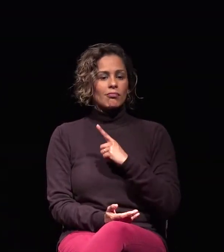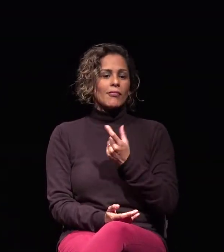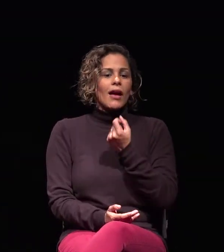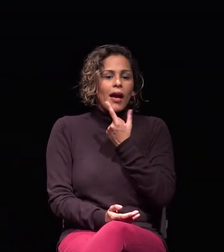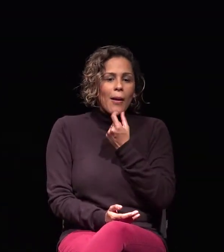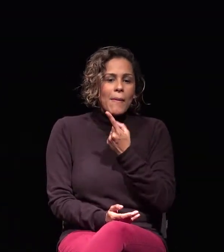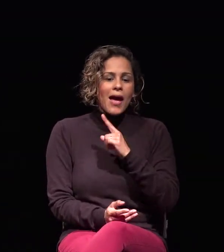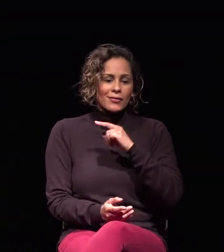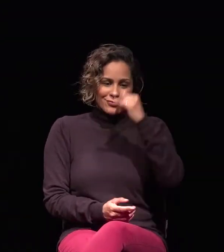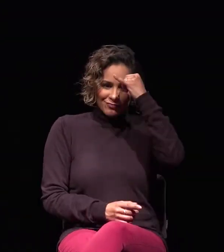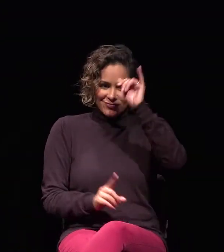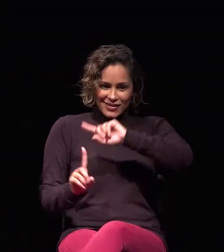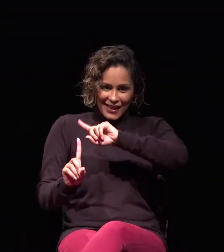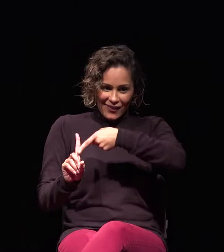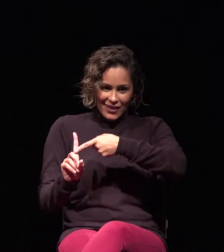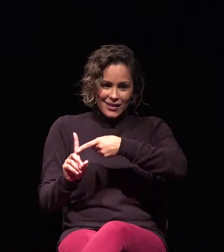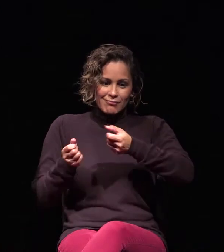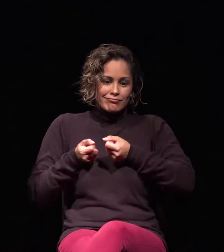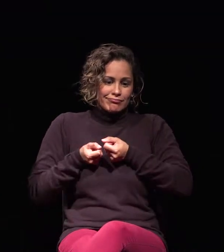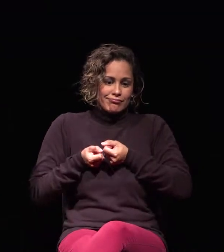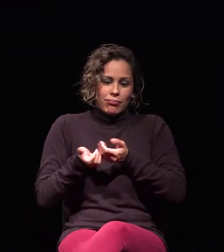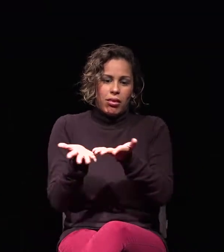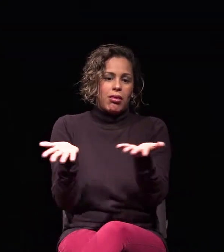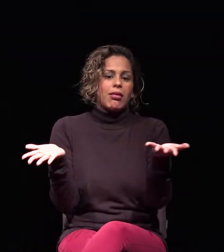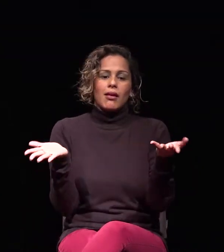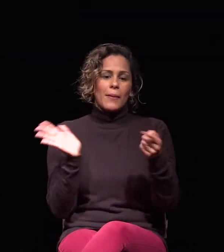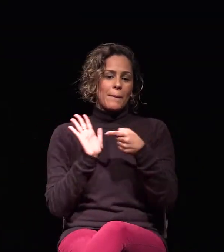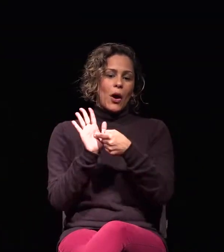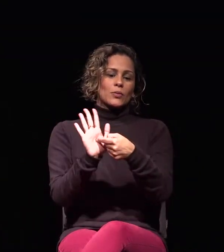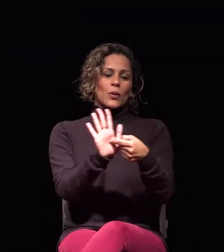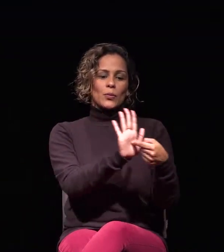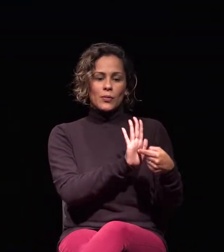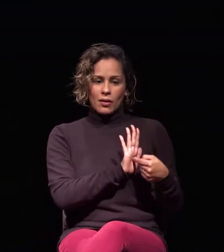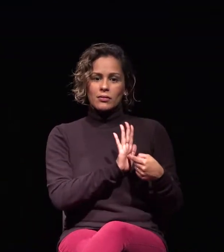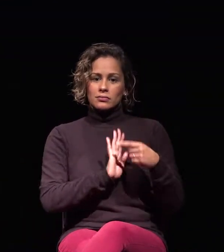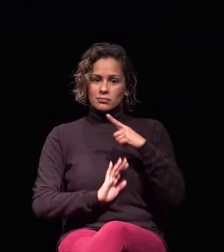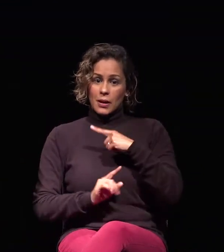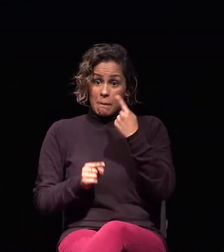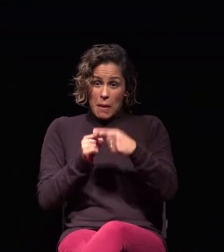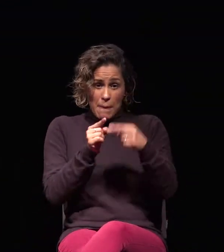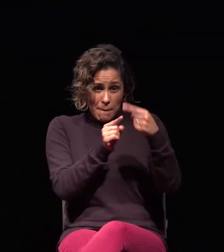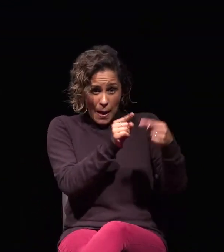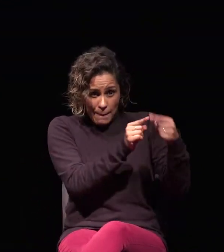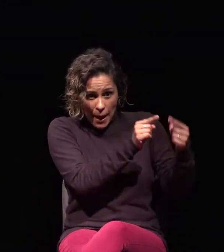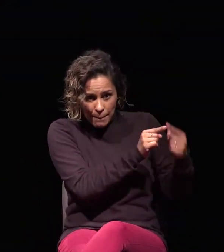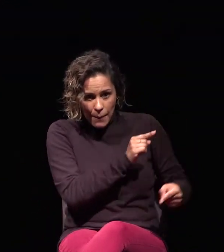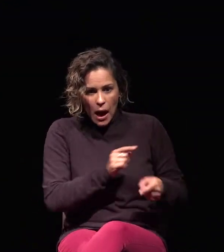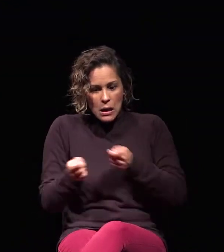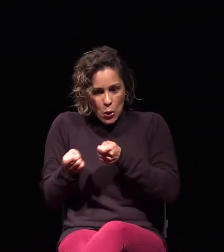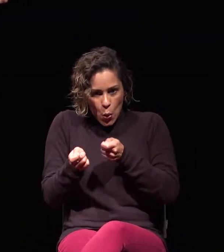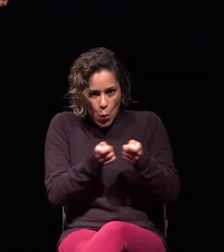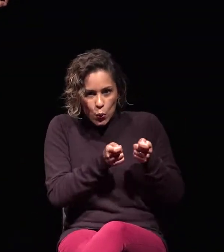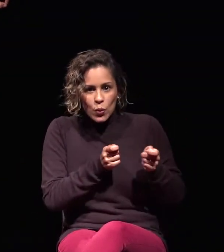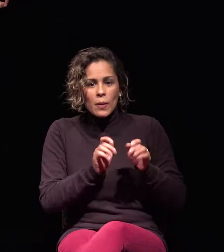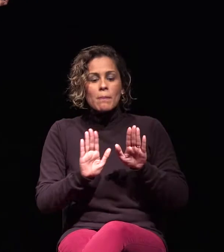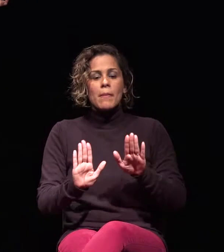anticoncepcional. É aqui. Ela vai trazer tudo. Ela estava sendo proibida, controlada, mas agora ela vai usar